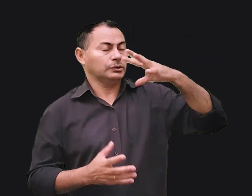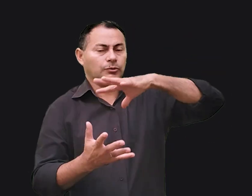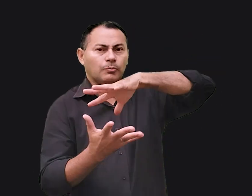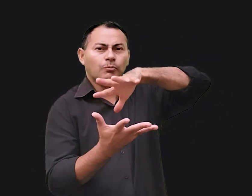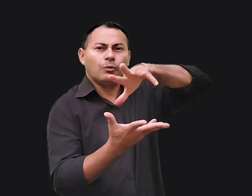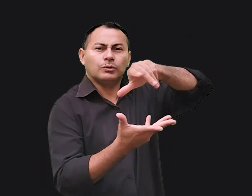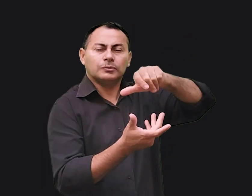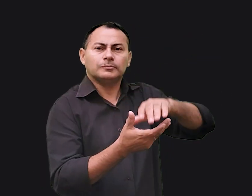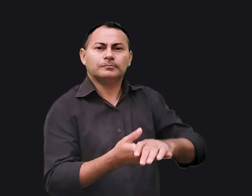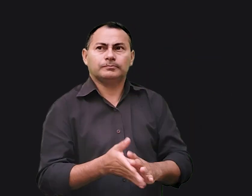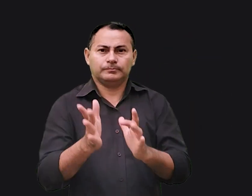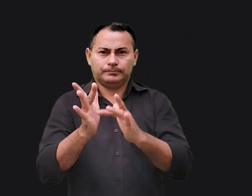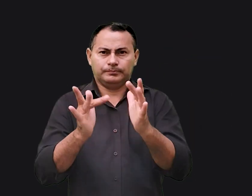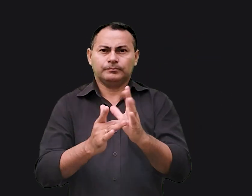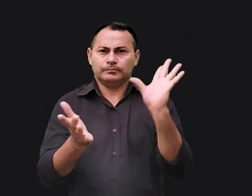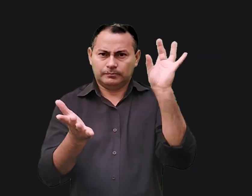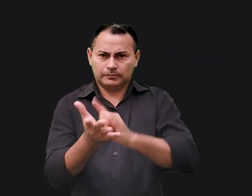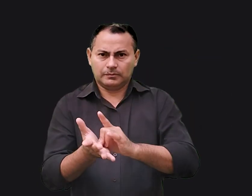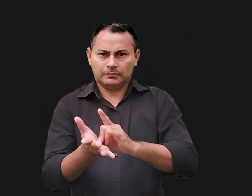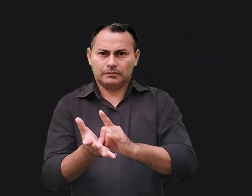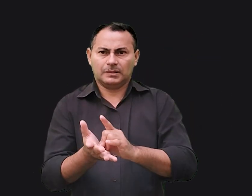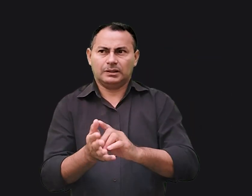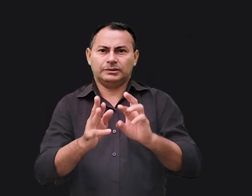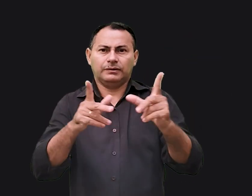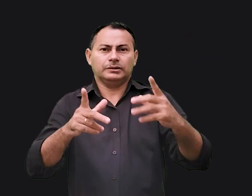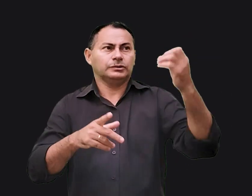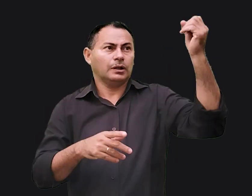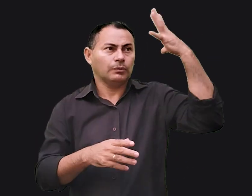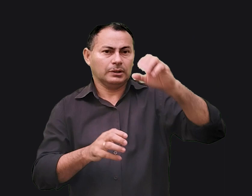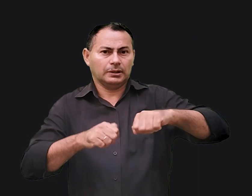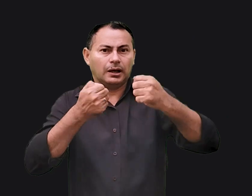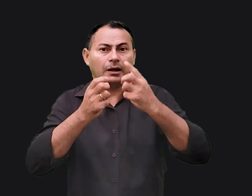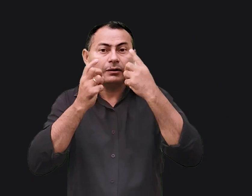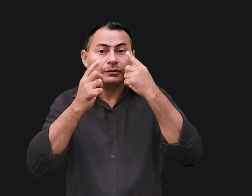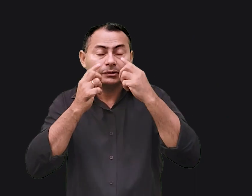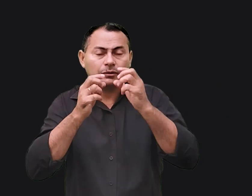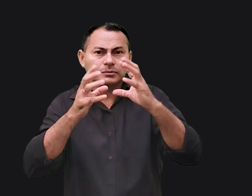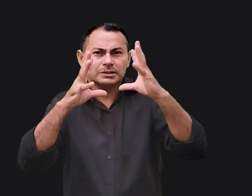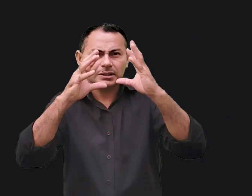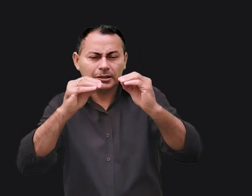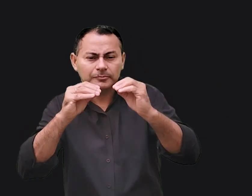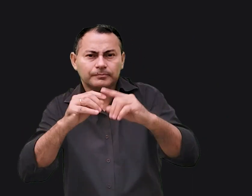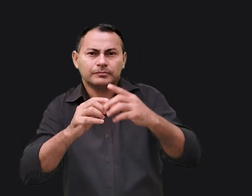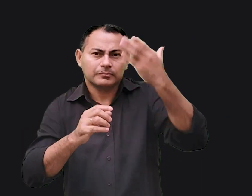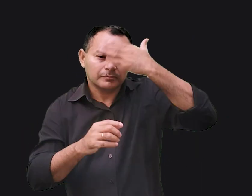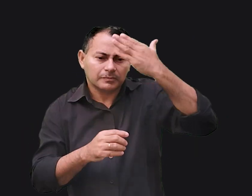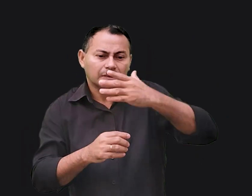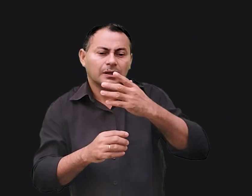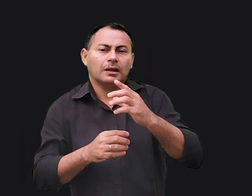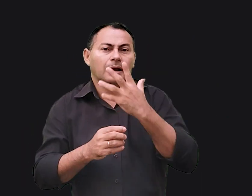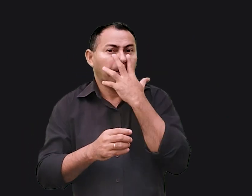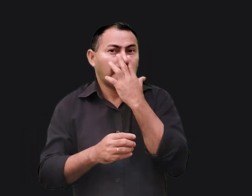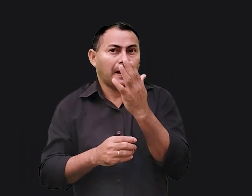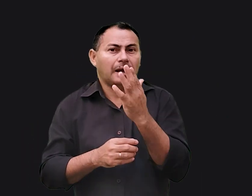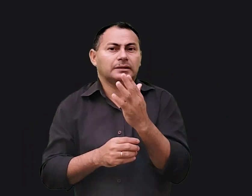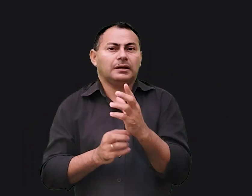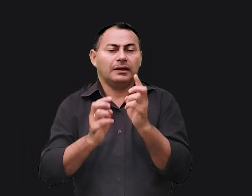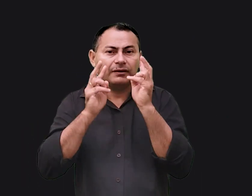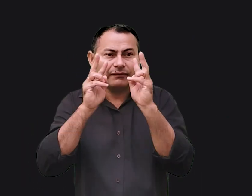do mundo. Jesus afirma ser um tipo diferente de luz que dá vista aos cegos. A cegueira daqueles que acham que